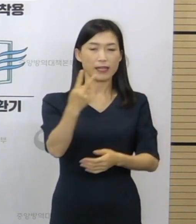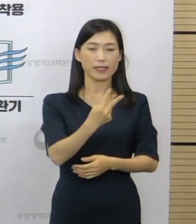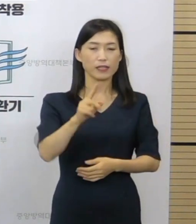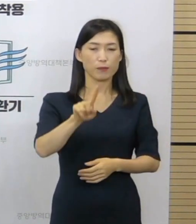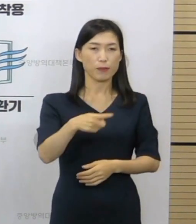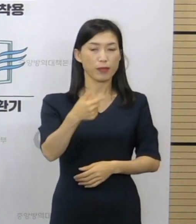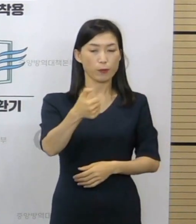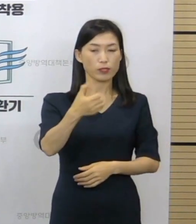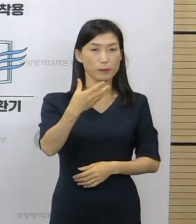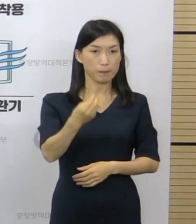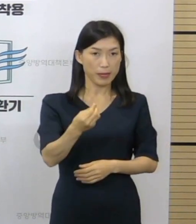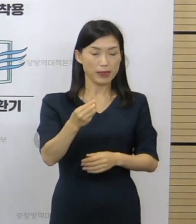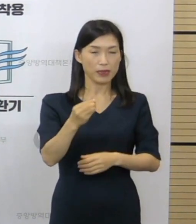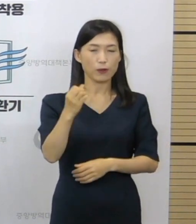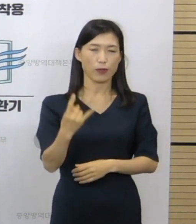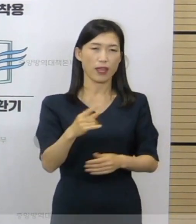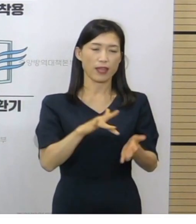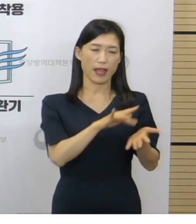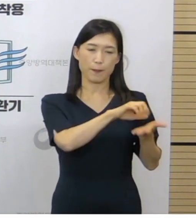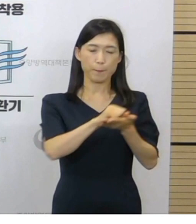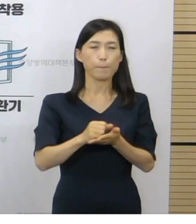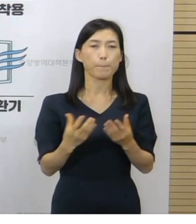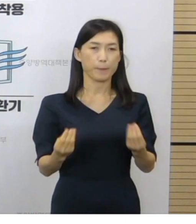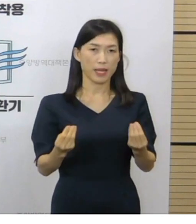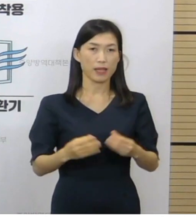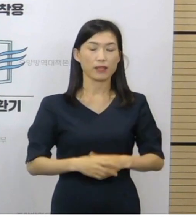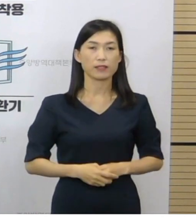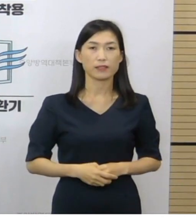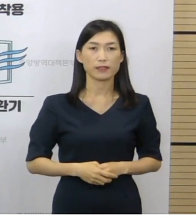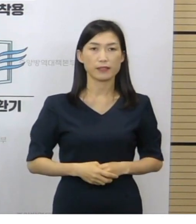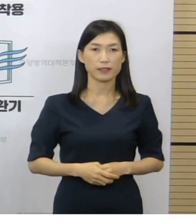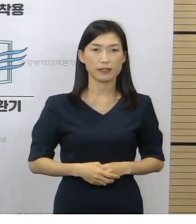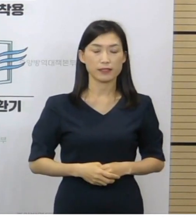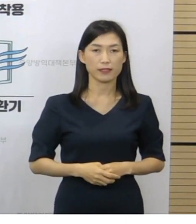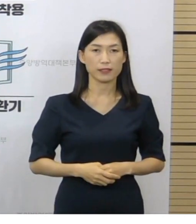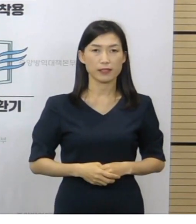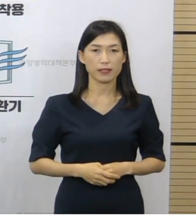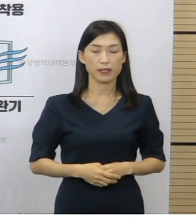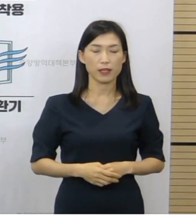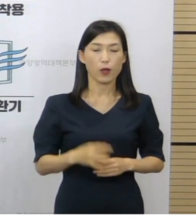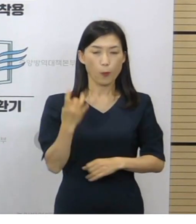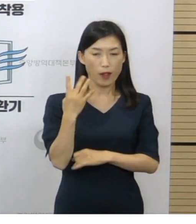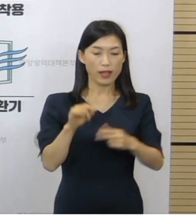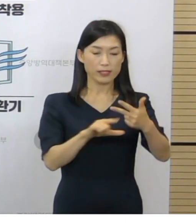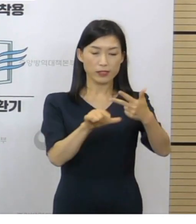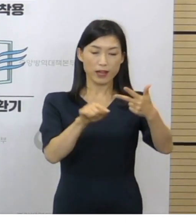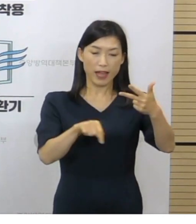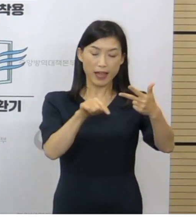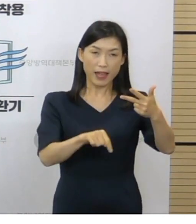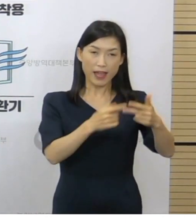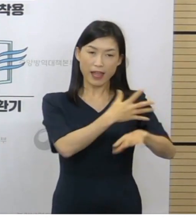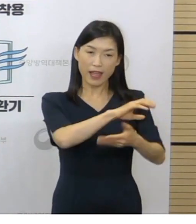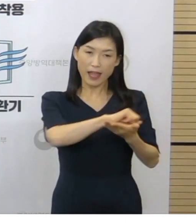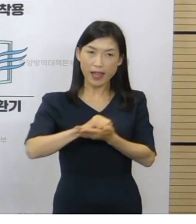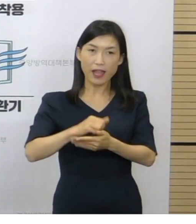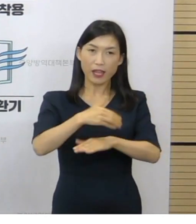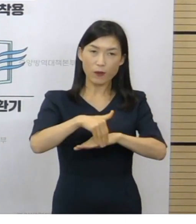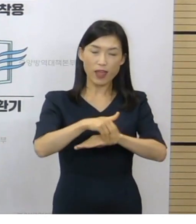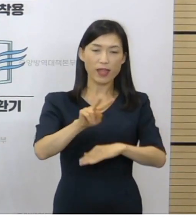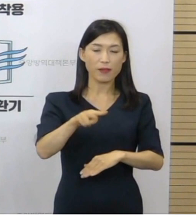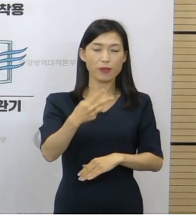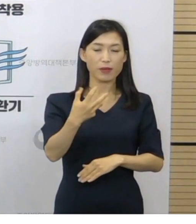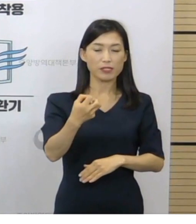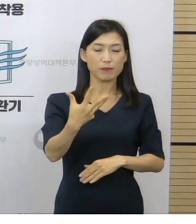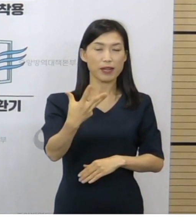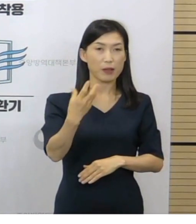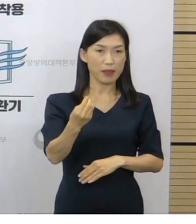150만 회 분의 백신이 도입되었습니다 7월 도입 예정인 물량 중에서는 288